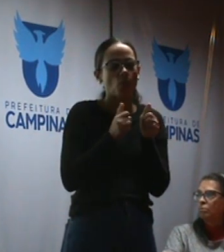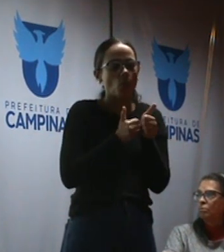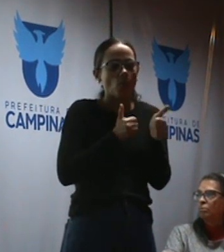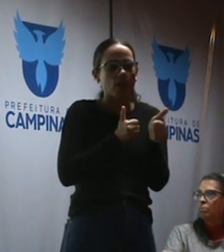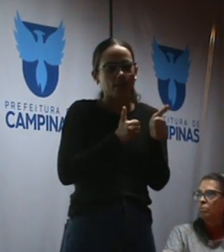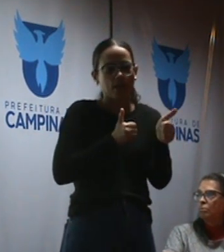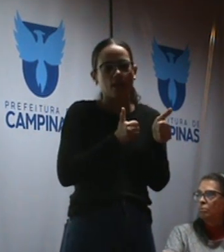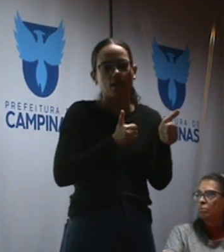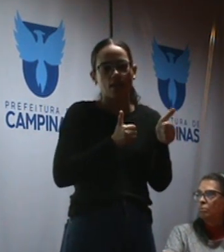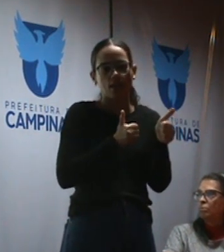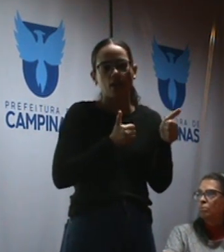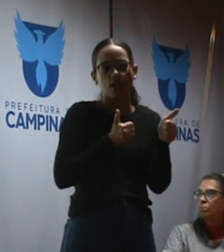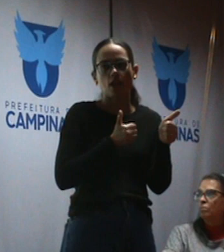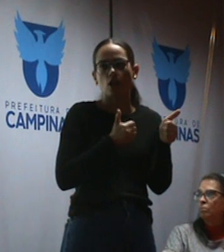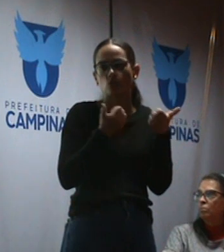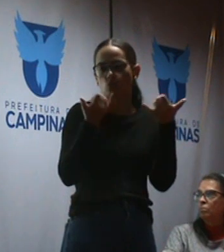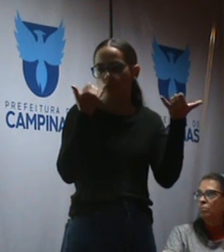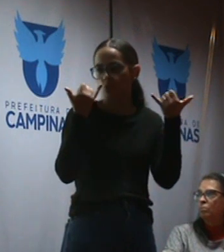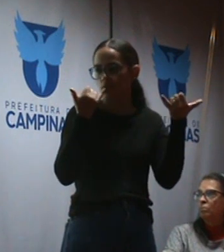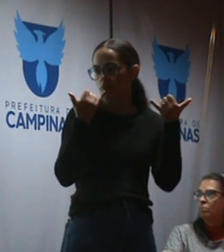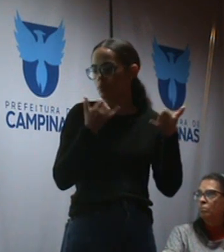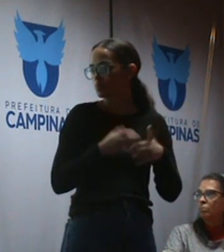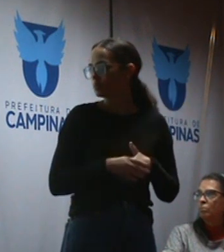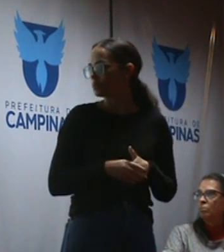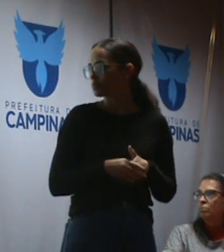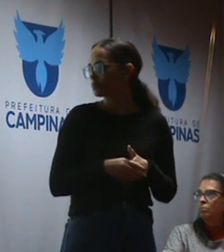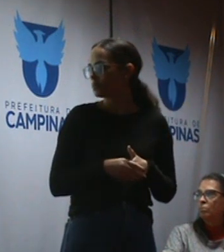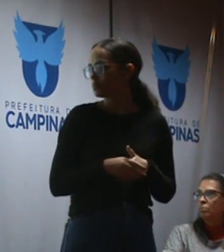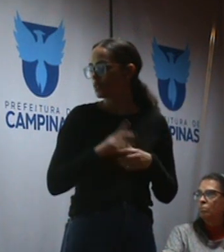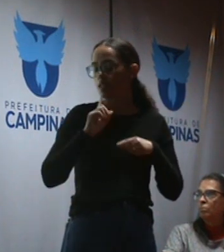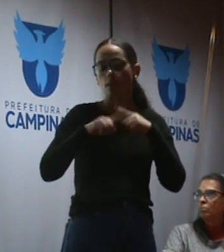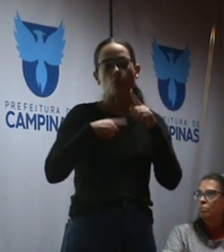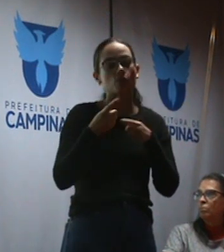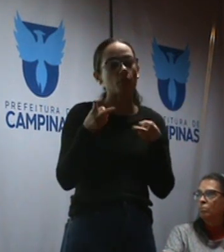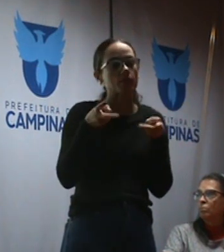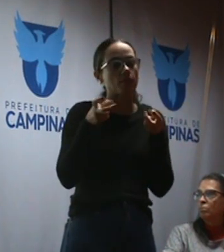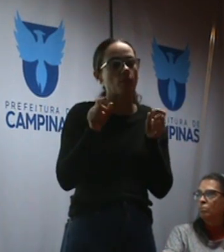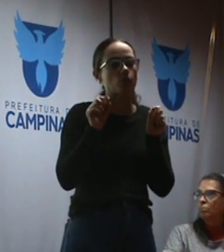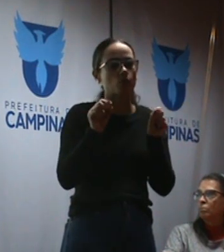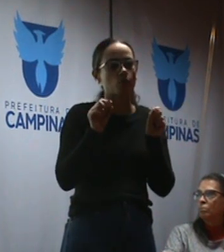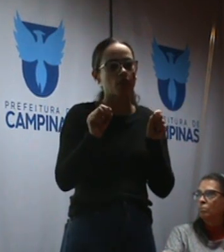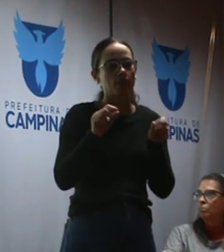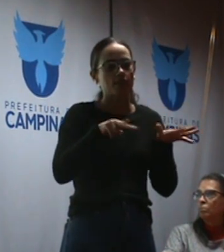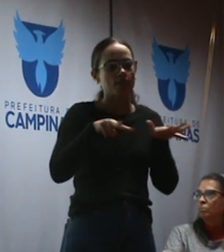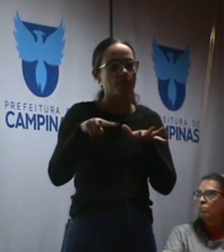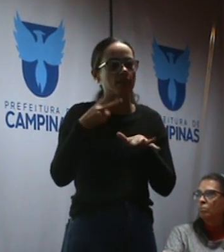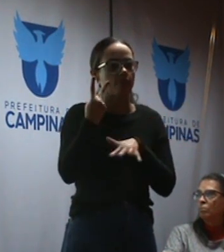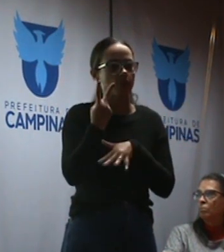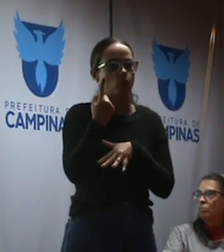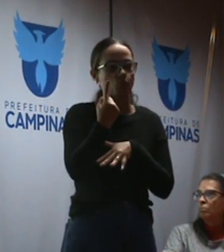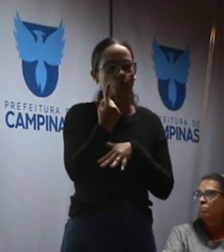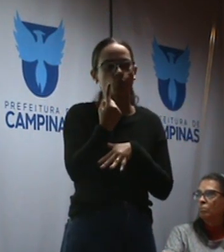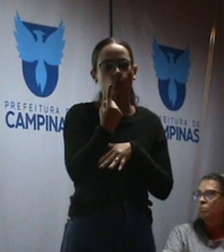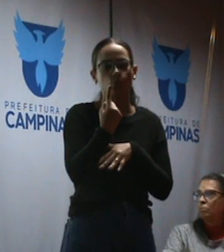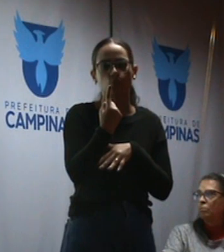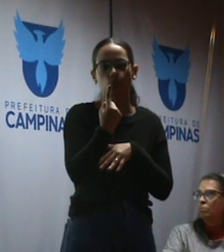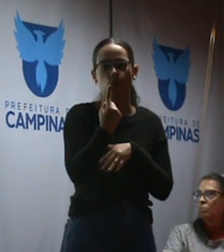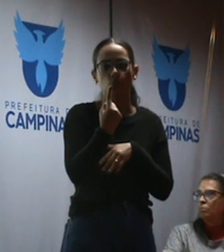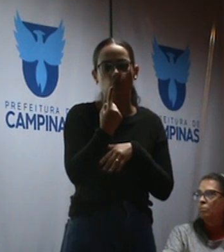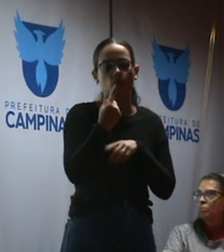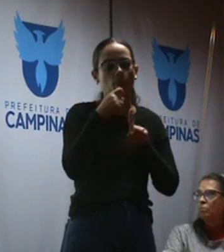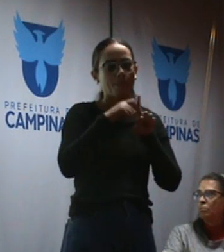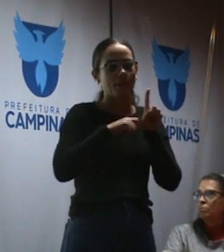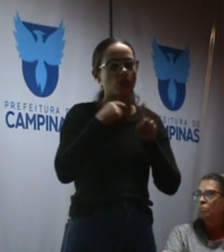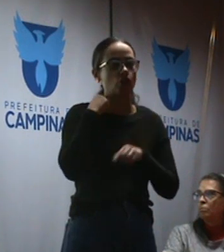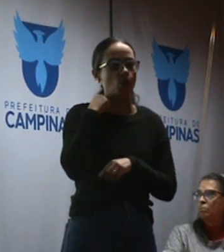ser um pouquinho mais linear. E a gente vê que agora só que a gente está na semana 21, tá? Que é agora em